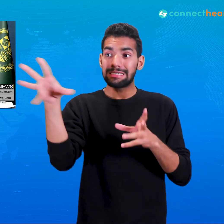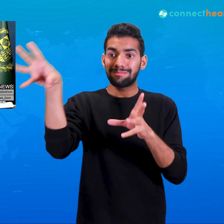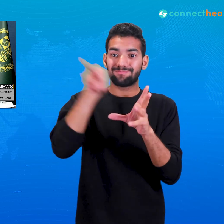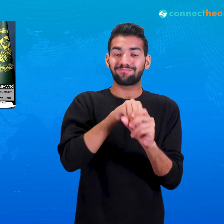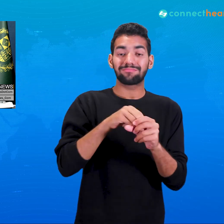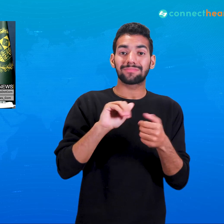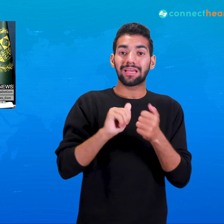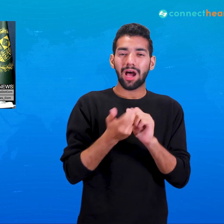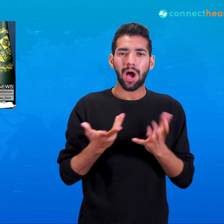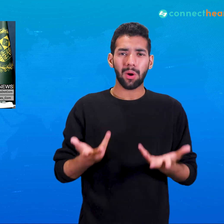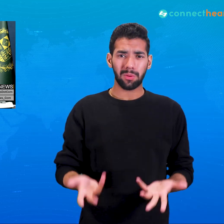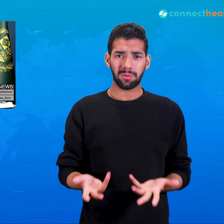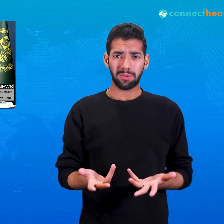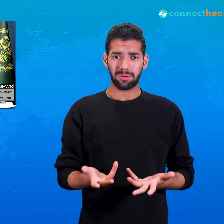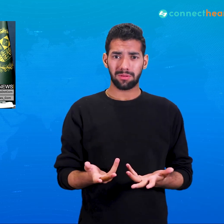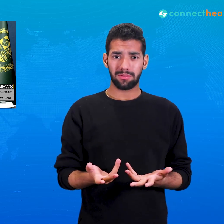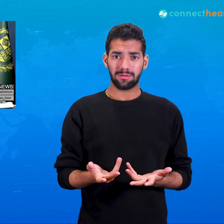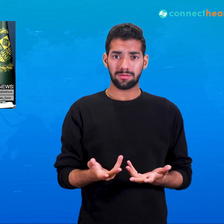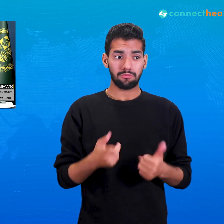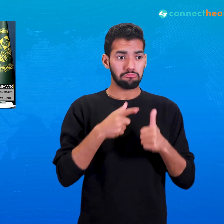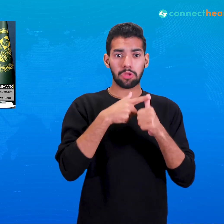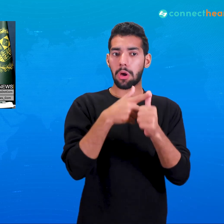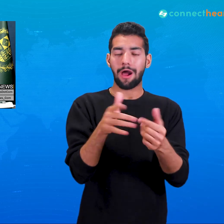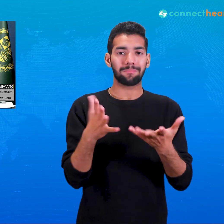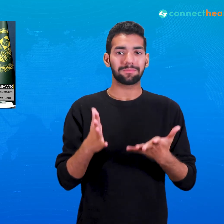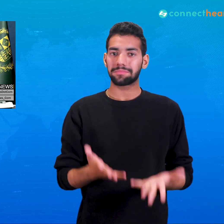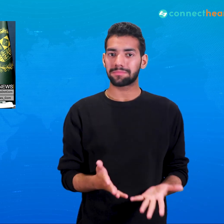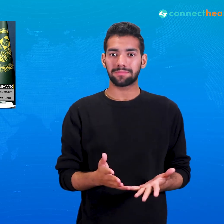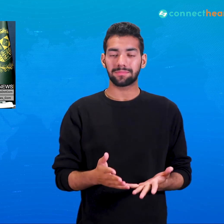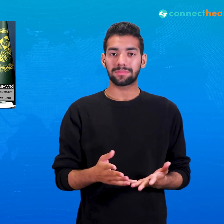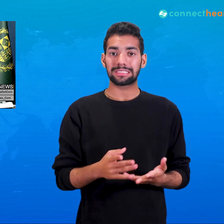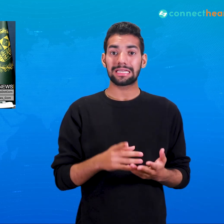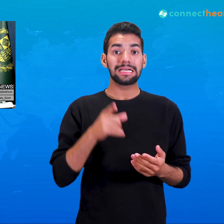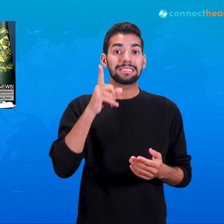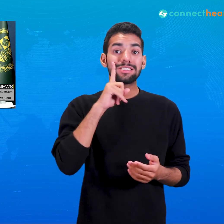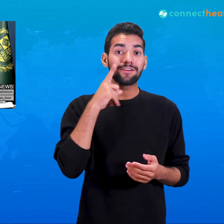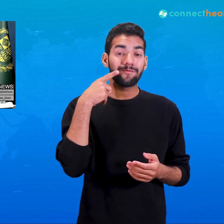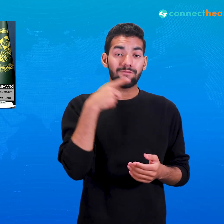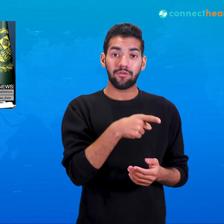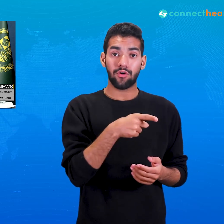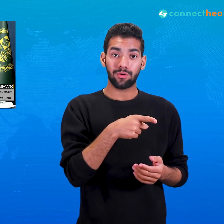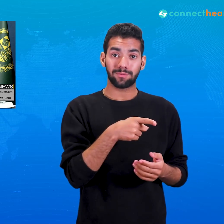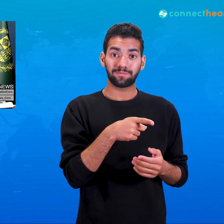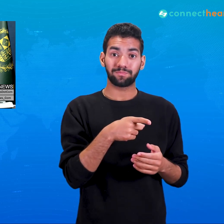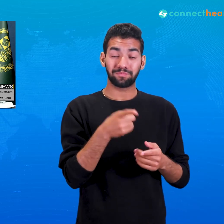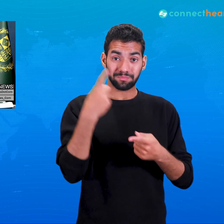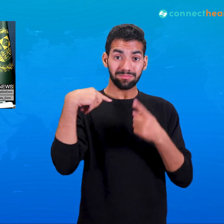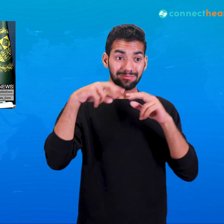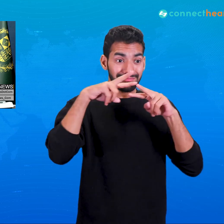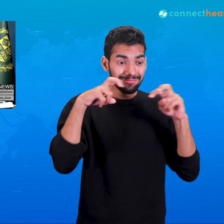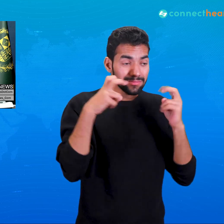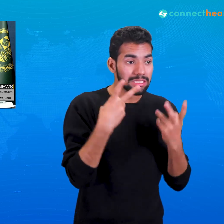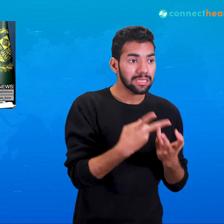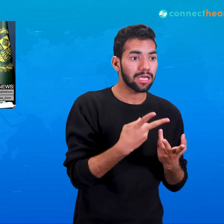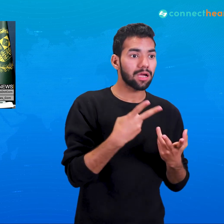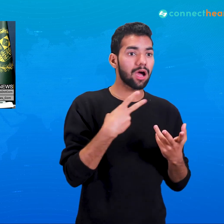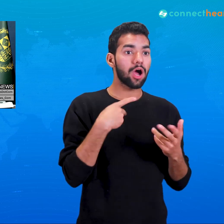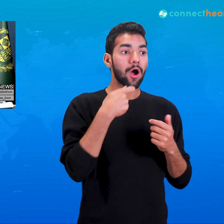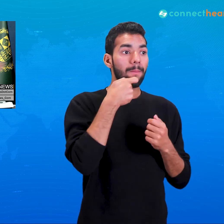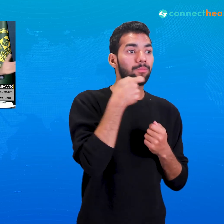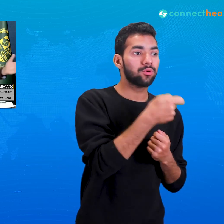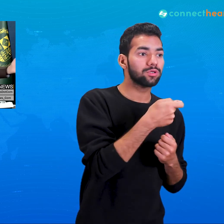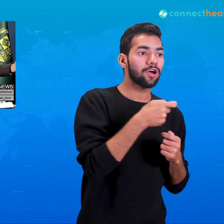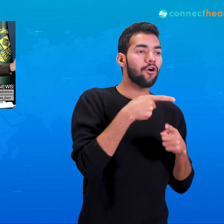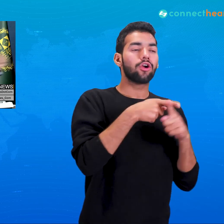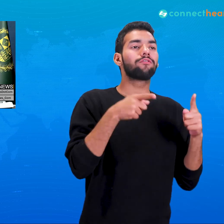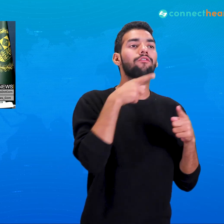1600 کروڑ روپیہ, 16 ارب روپیہ نوکروں کے نام پہ کیسے آ گیا؟ جب وہ جی انتقامی کارروائی ہو گئی,